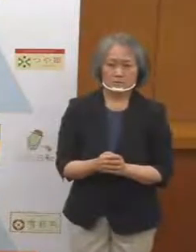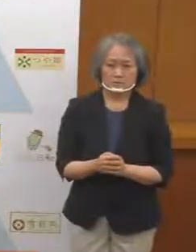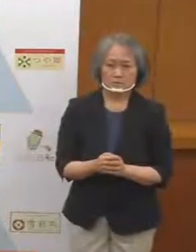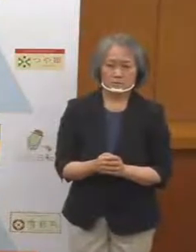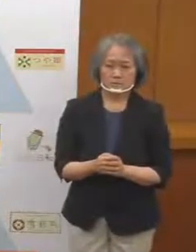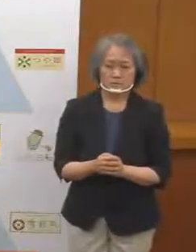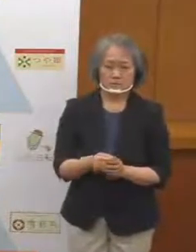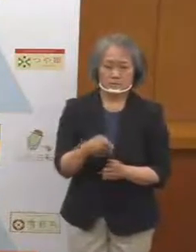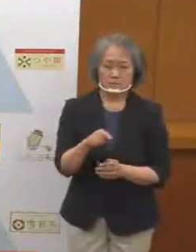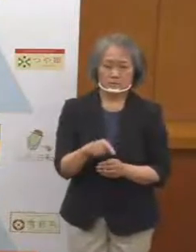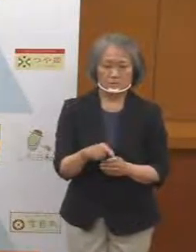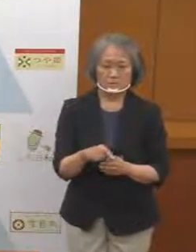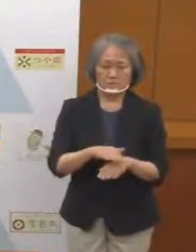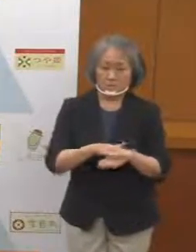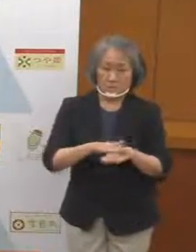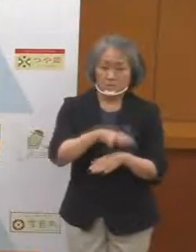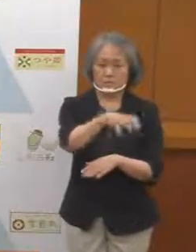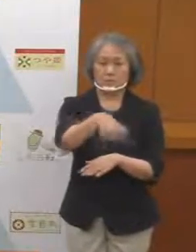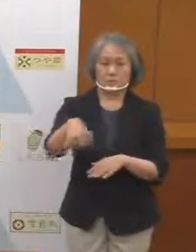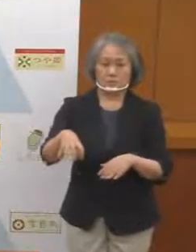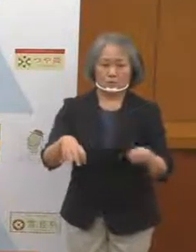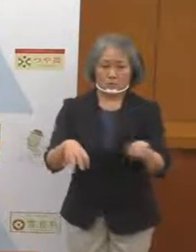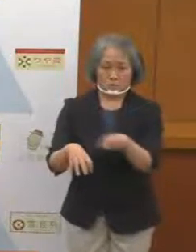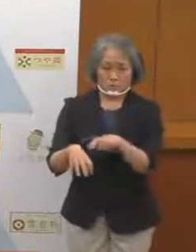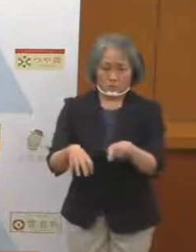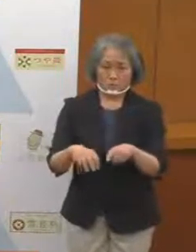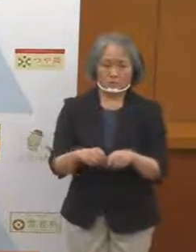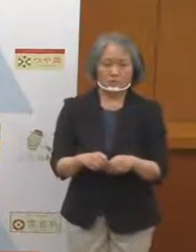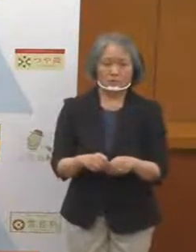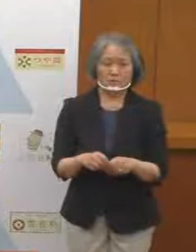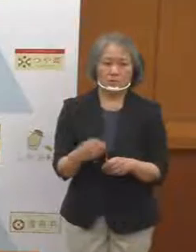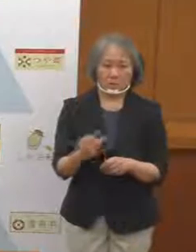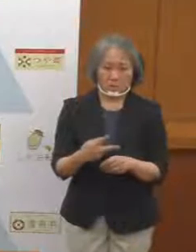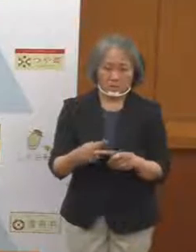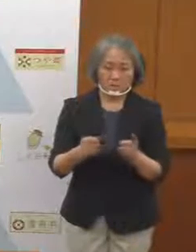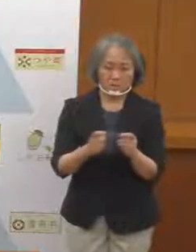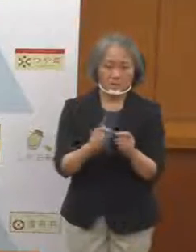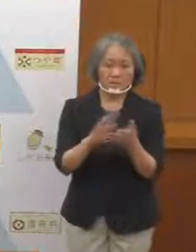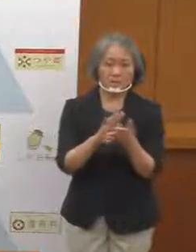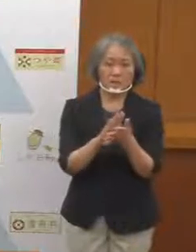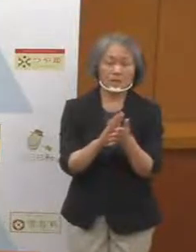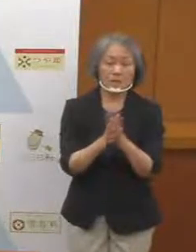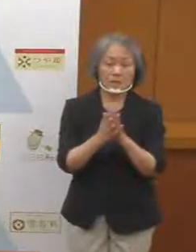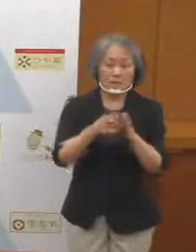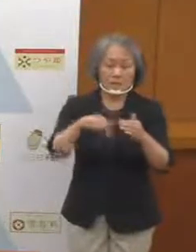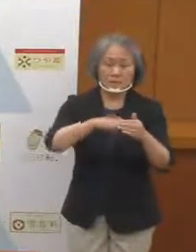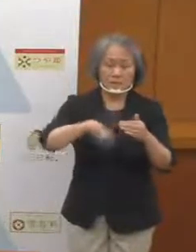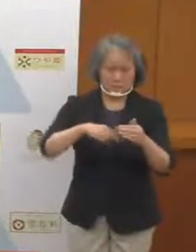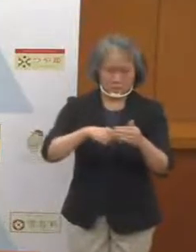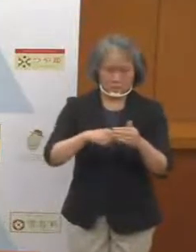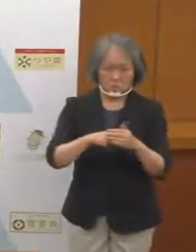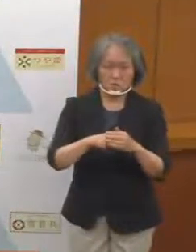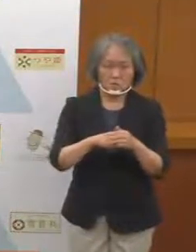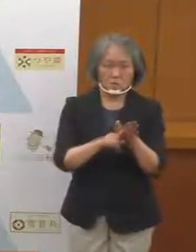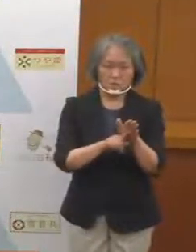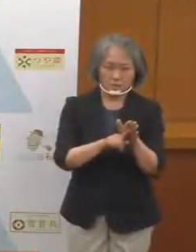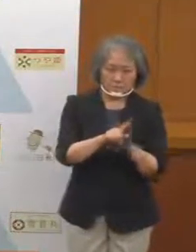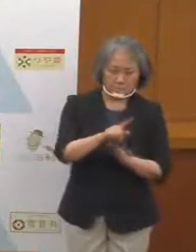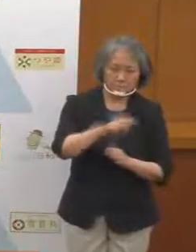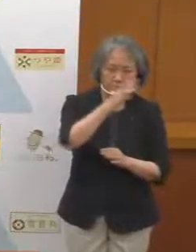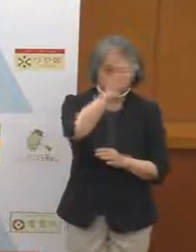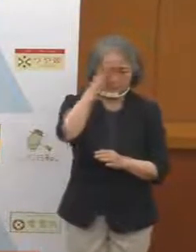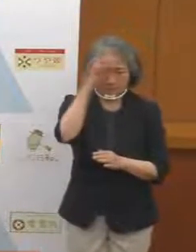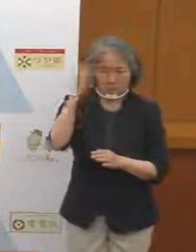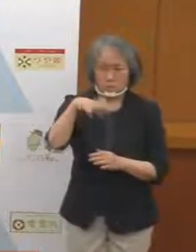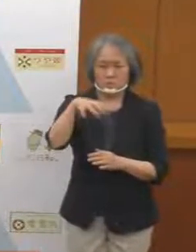場所であってなおかつ山形県内の一大観光地代表するた観光地